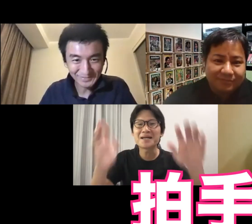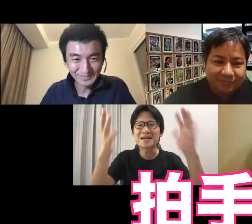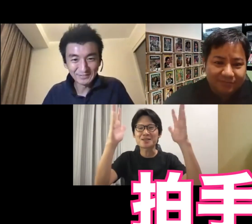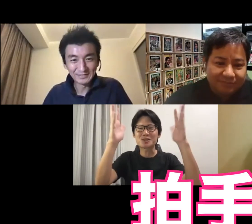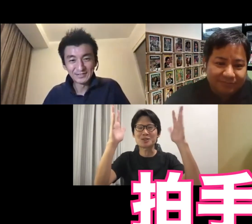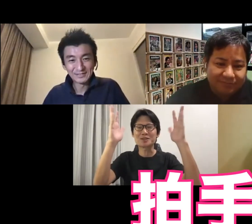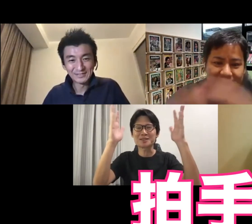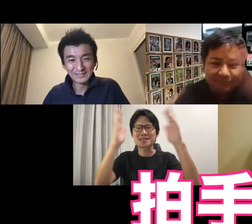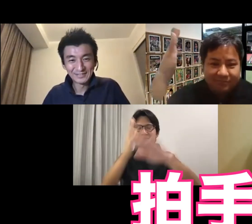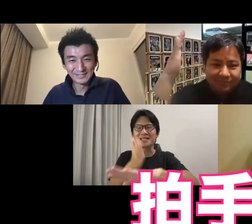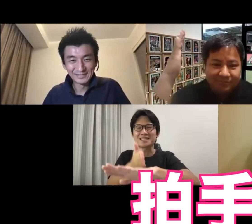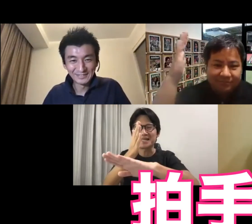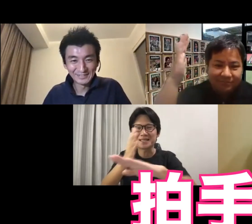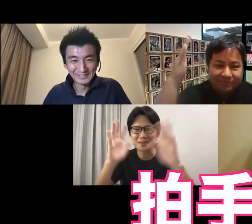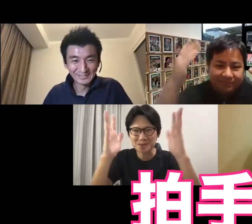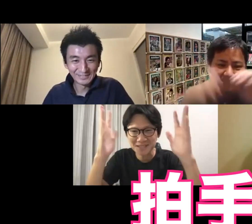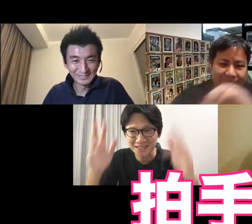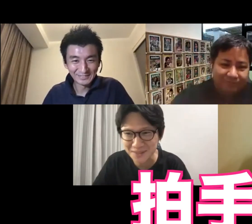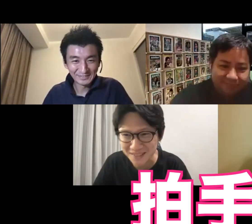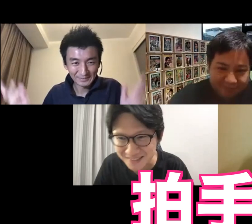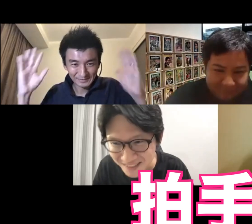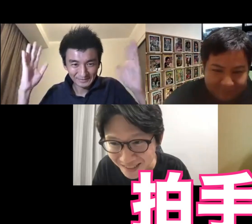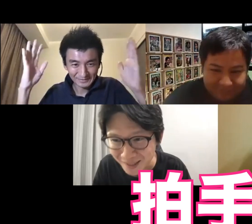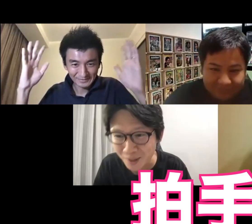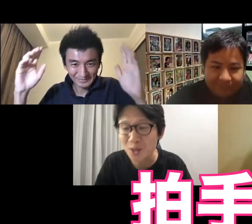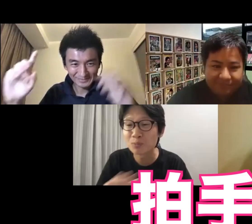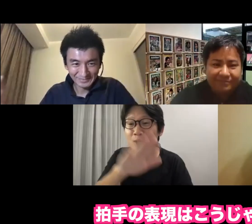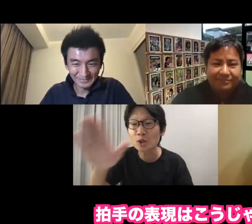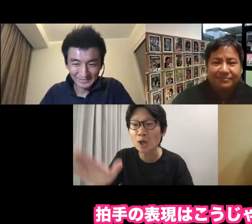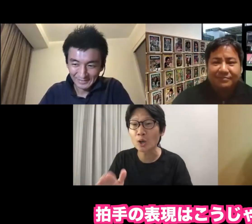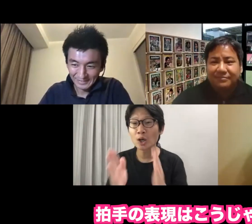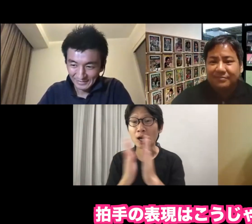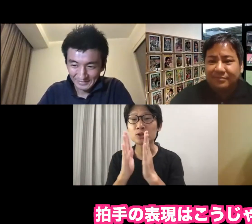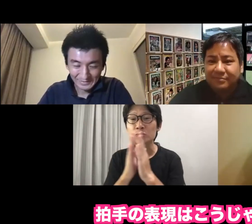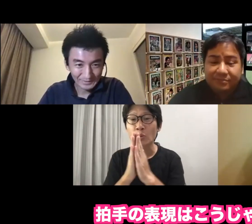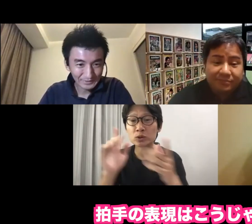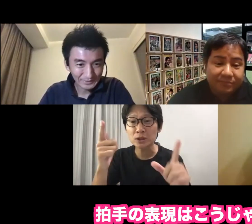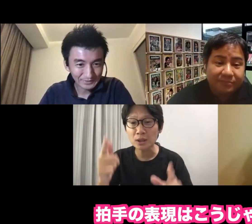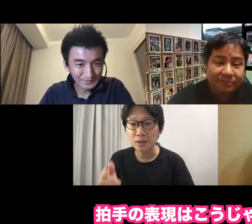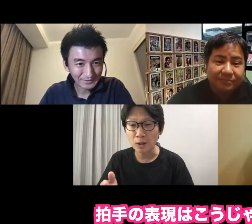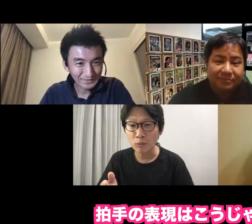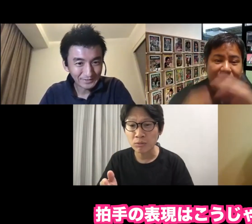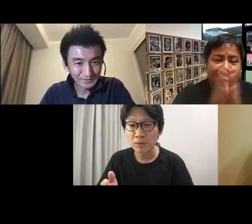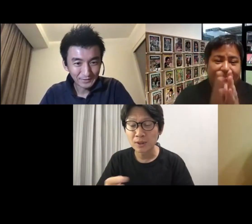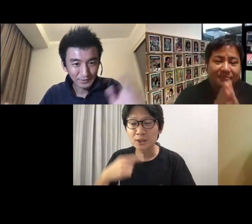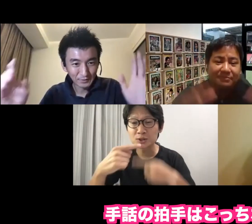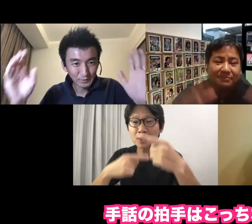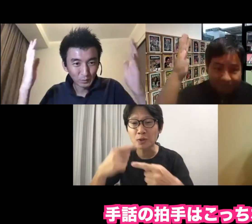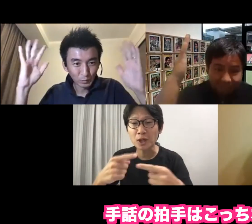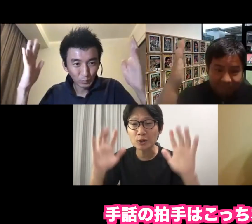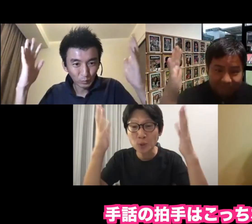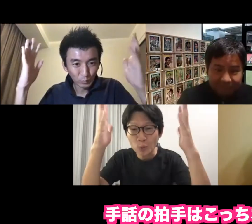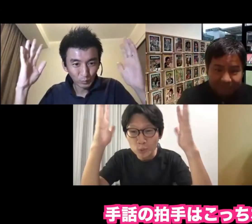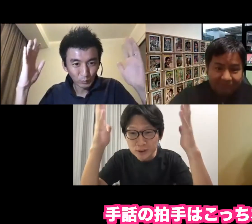拍手皆さんありがとうございましてみなさーん各種こうじゃないんだよしまうの拍手をこちらん